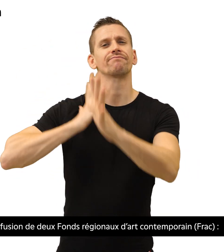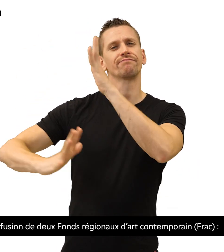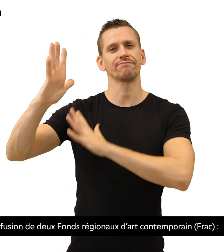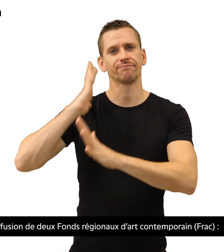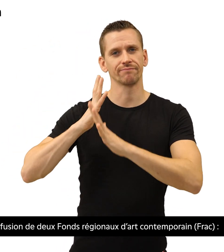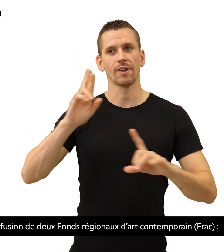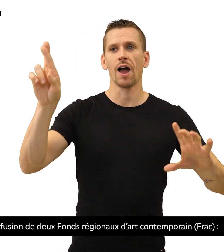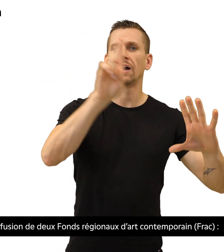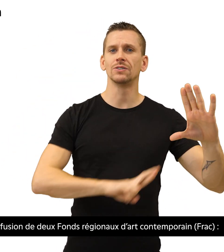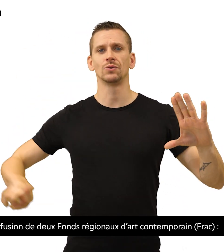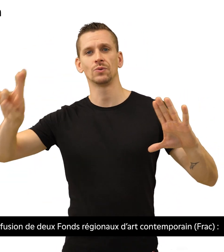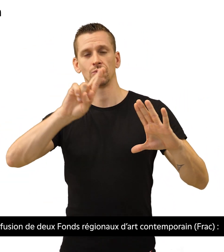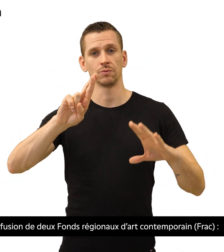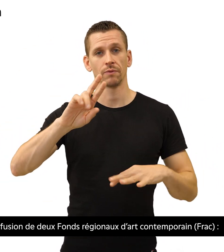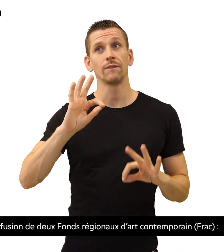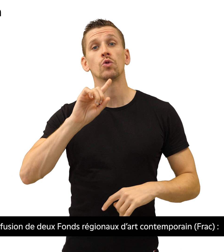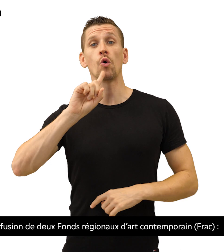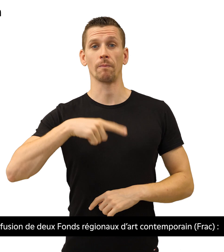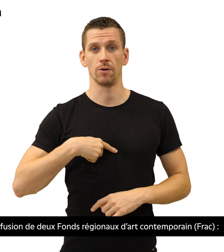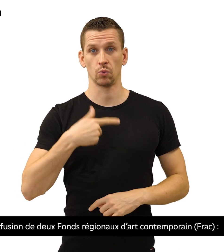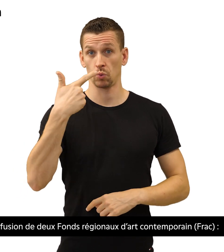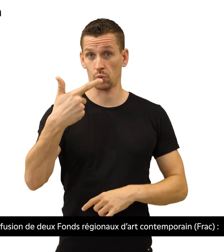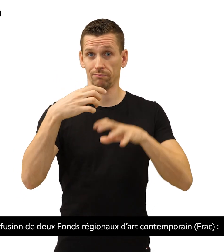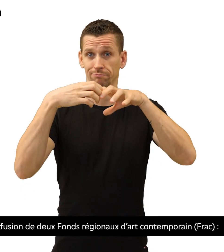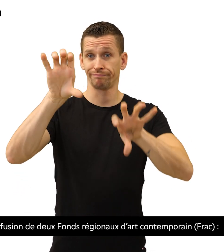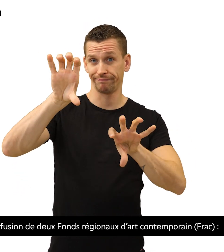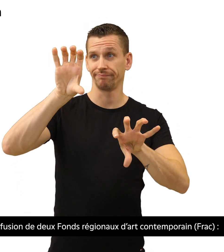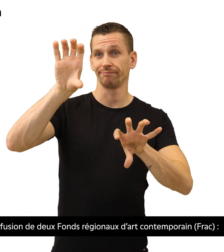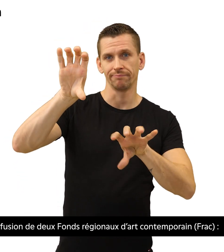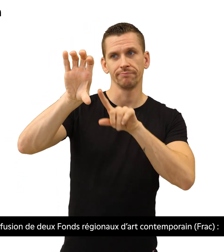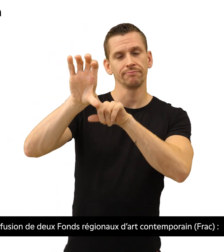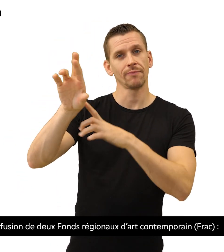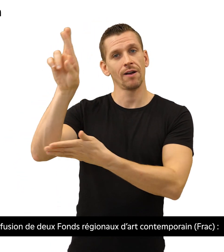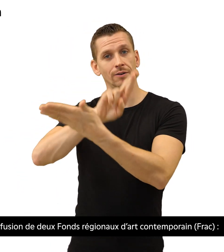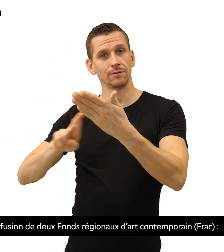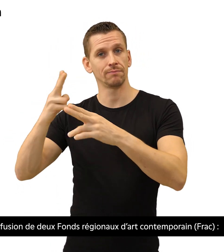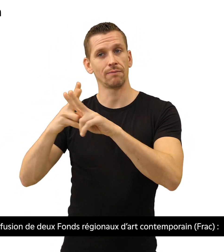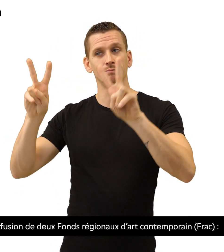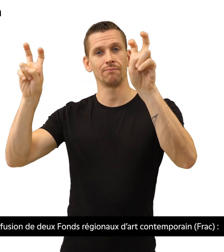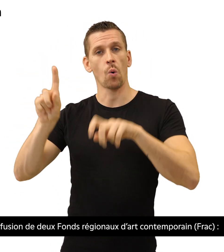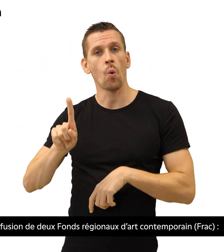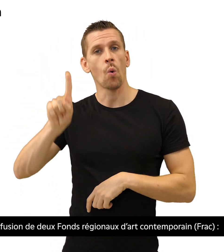Le FRAC Normandie est né en 2020 de la fusion de 2 fonds régionaux d'art